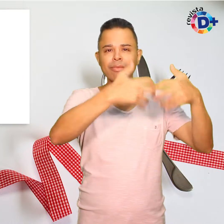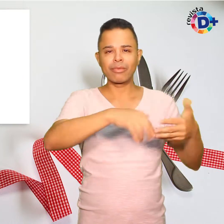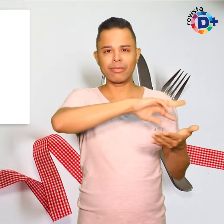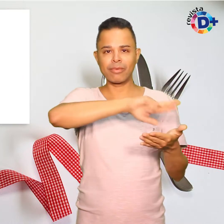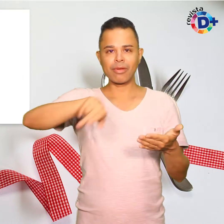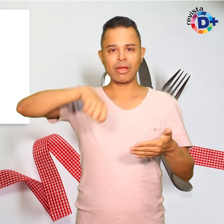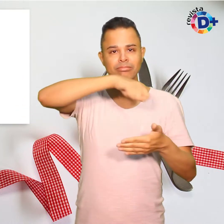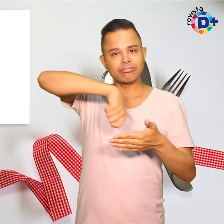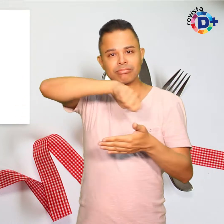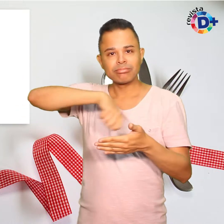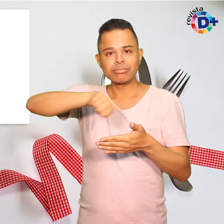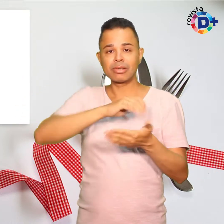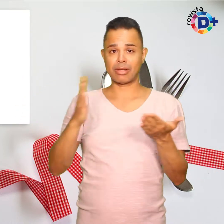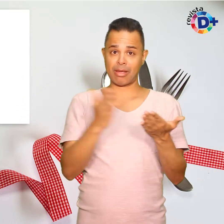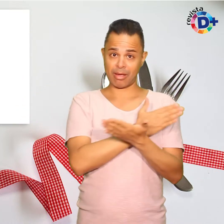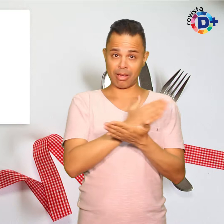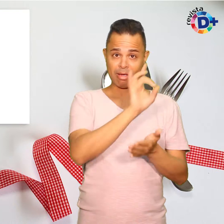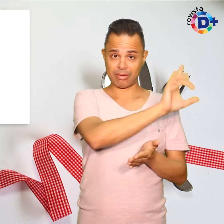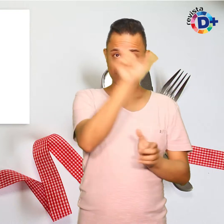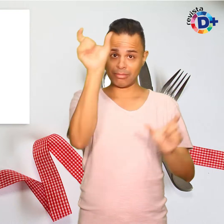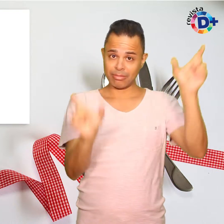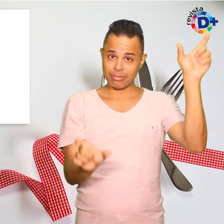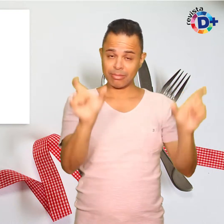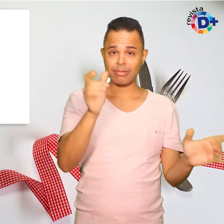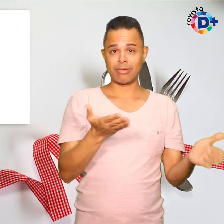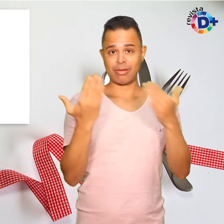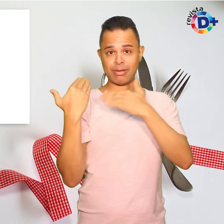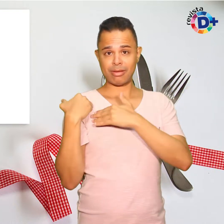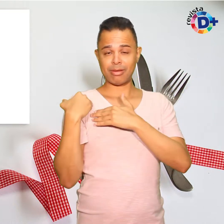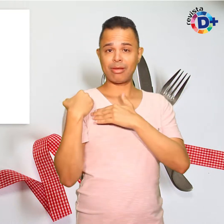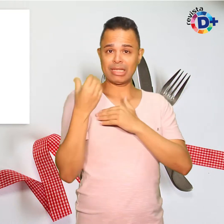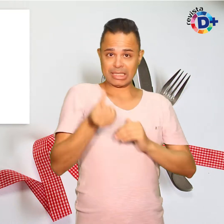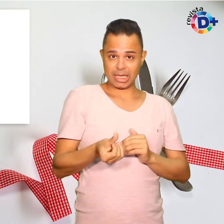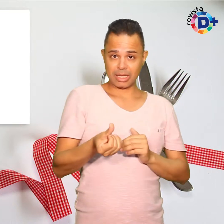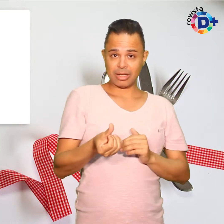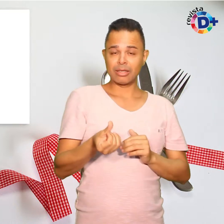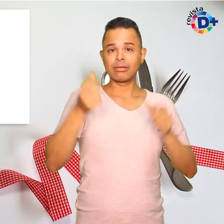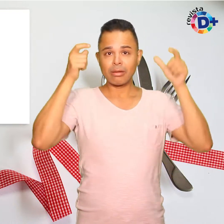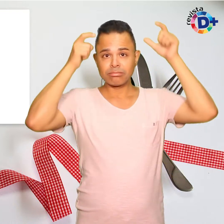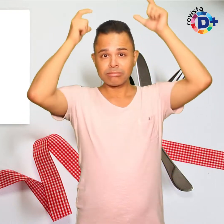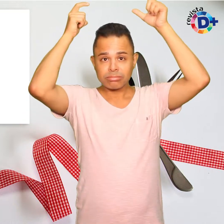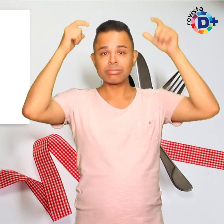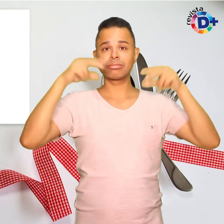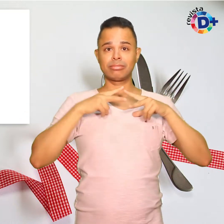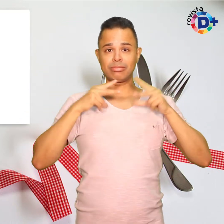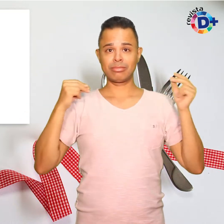divididas por eles mesmos de cozinheiros a garçons quem aprecia o serviço os elogia e os